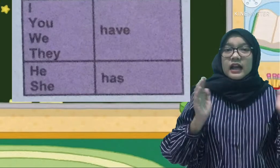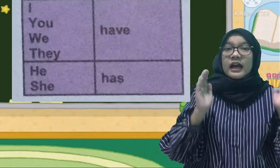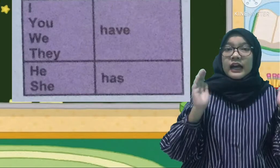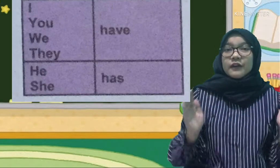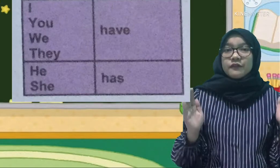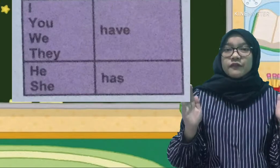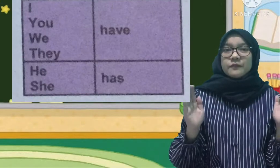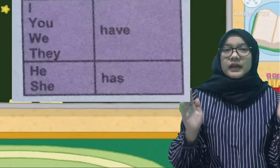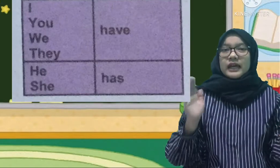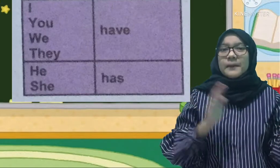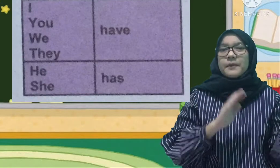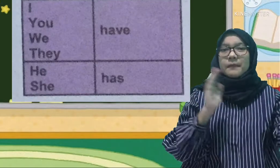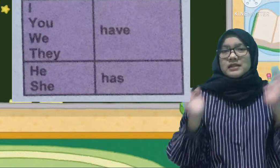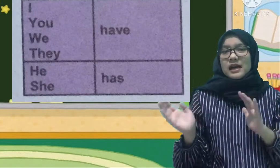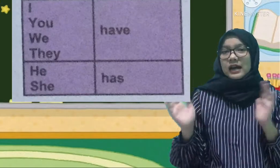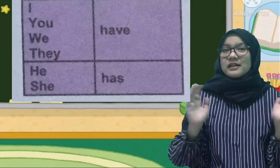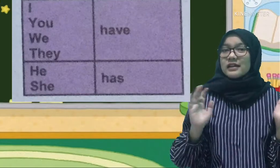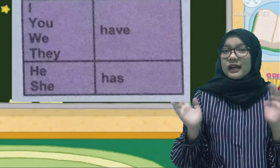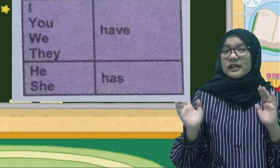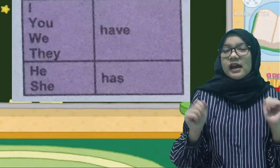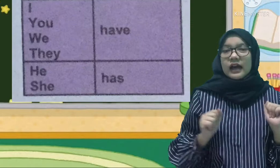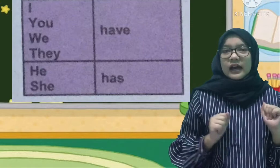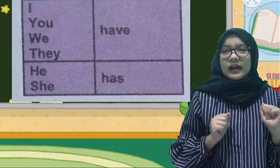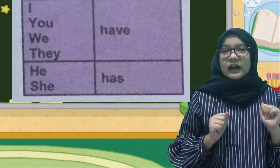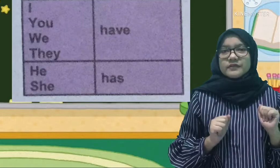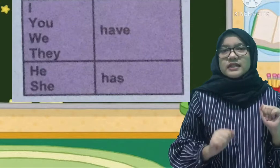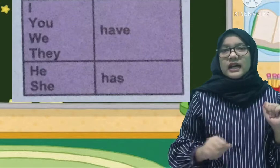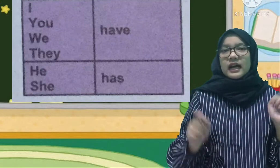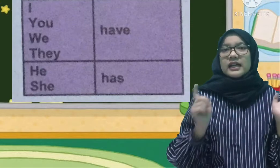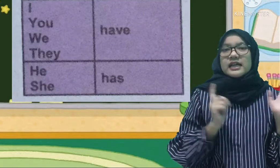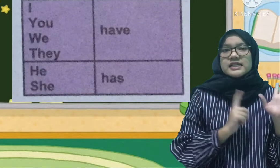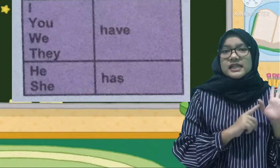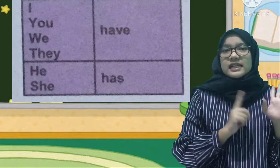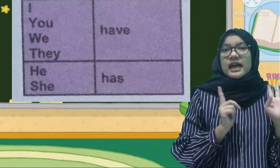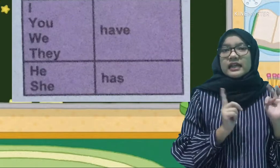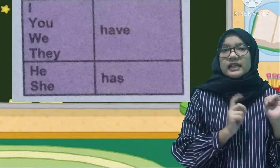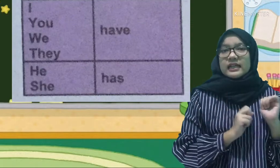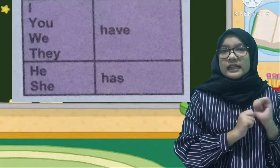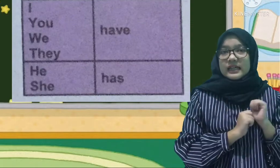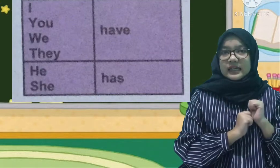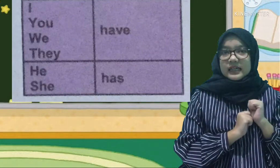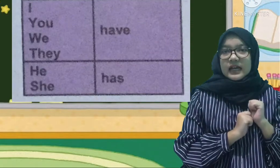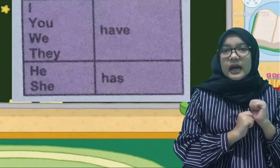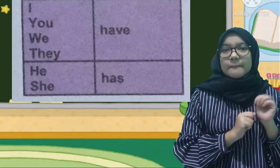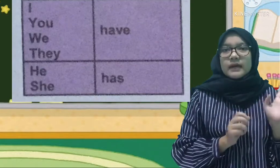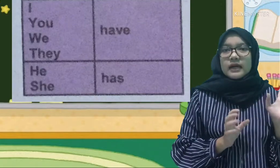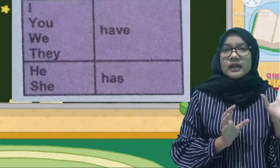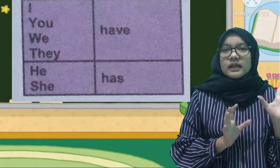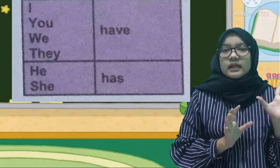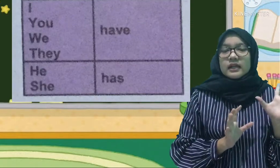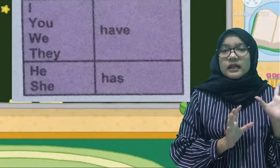Temannya adalah have. Mereka berpasangan dengan have. Sedangkan she dan he